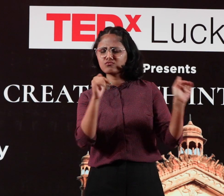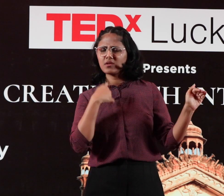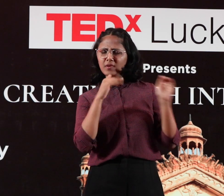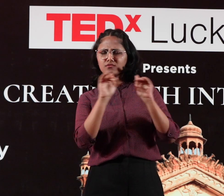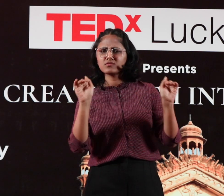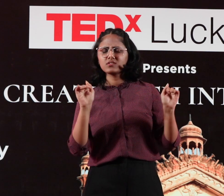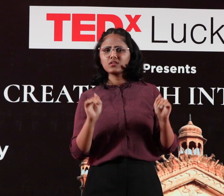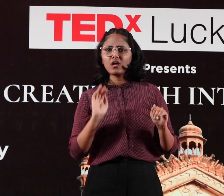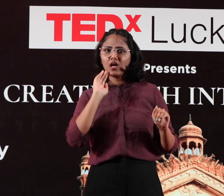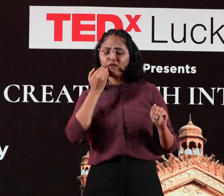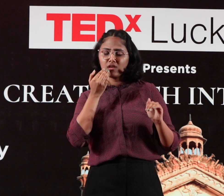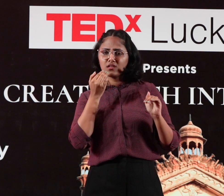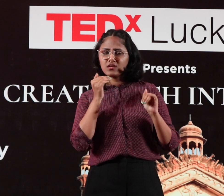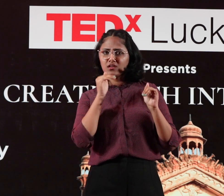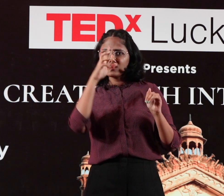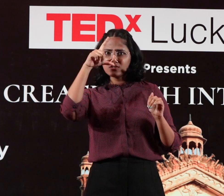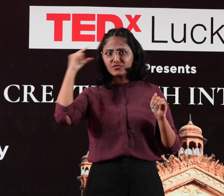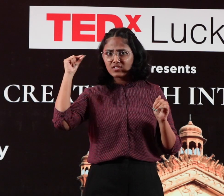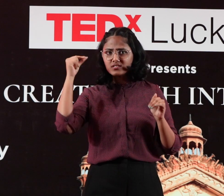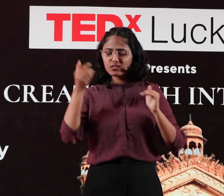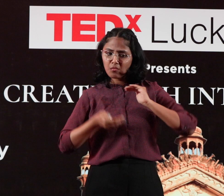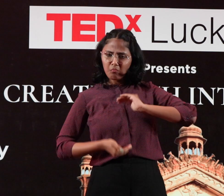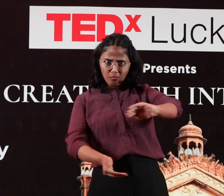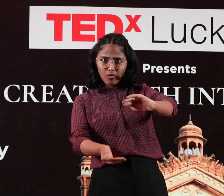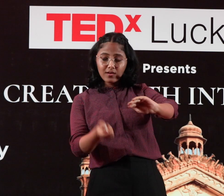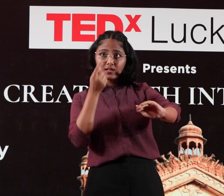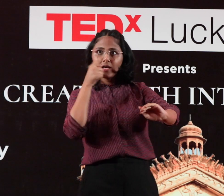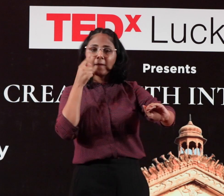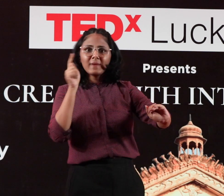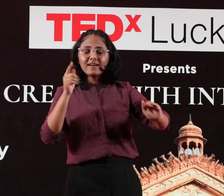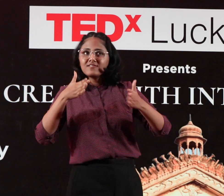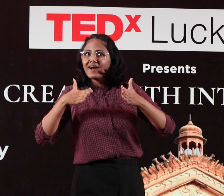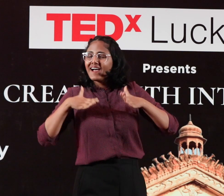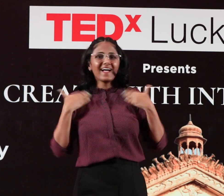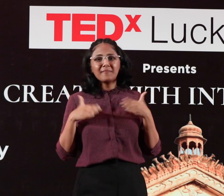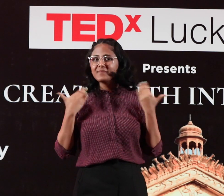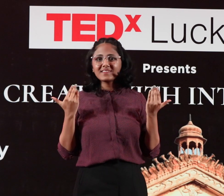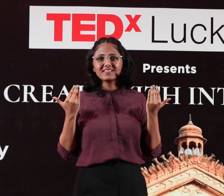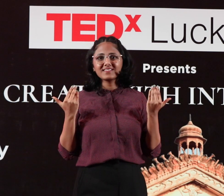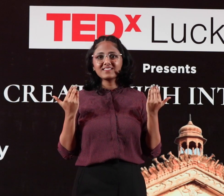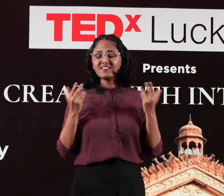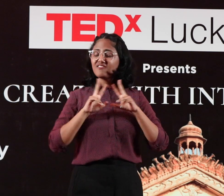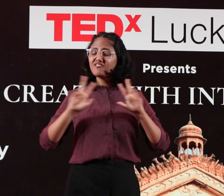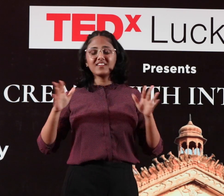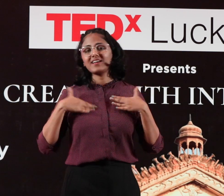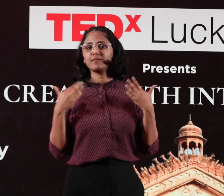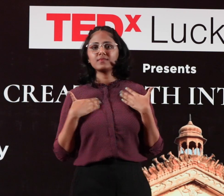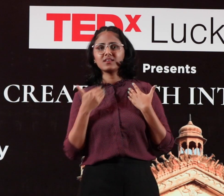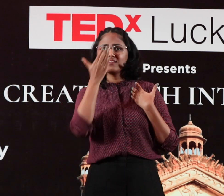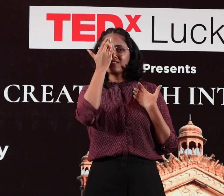तो सबसे पहले माँ बाप बहुत खुश हो गए उसके, क्योंकि ये इतनी शिद्दत से उन सोचते थे कि हमारे पास बच्चा हो, हमारा बच्चा हो, और वो बच्ची